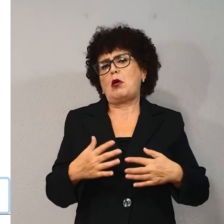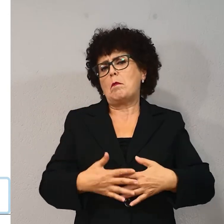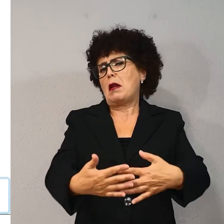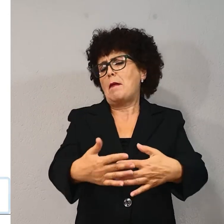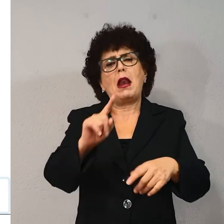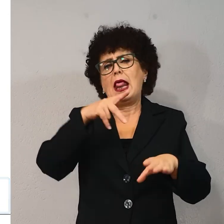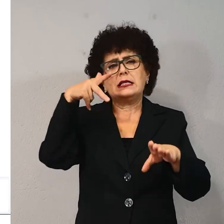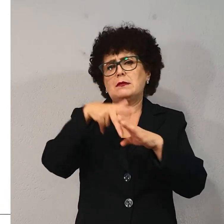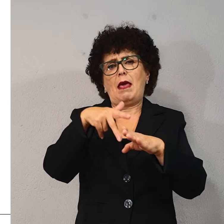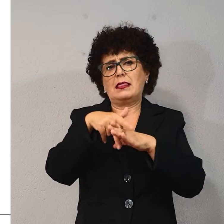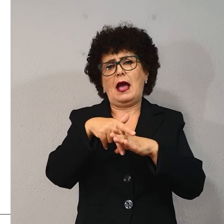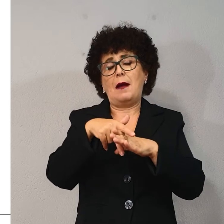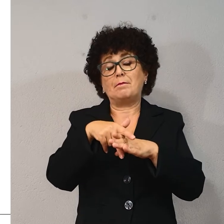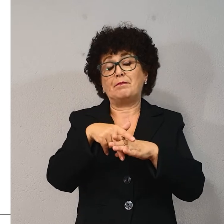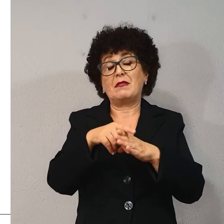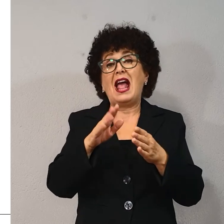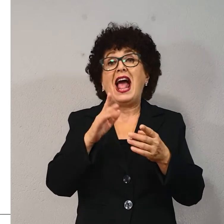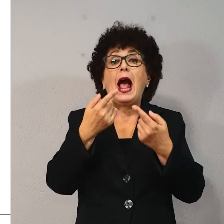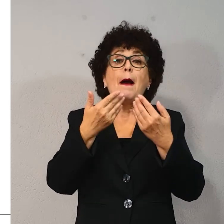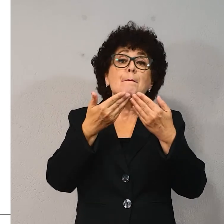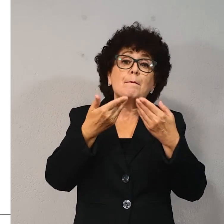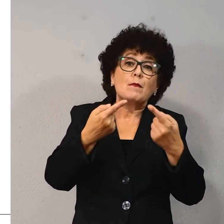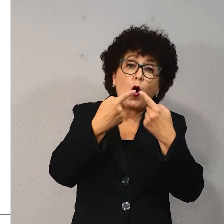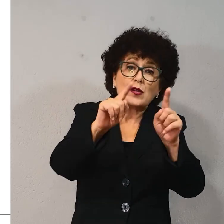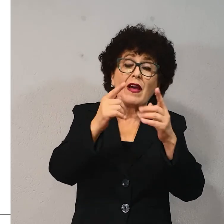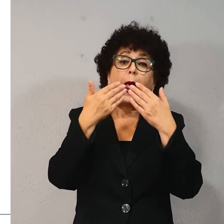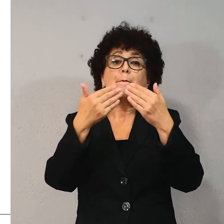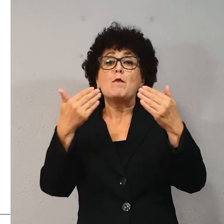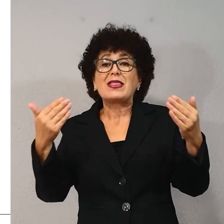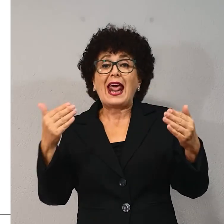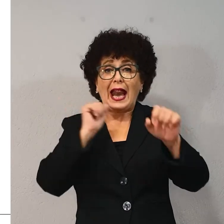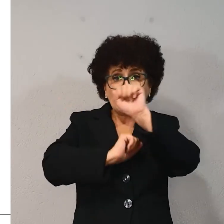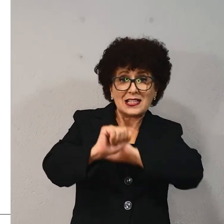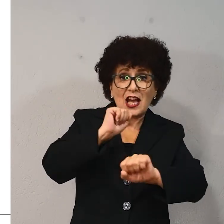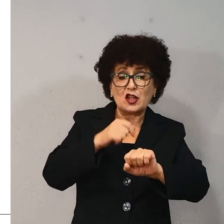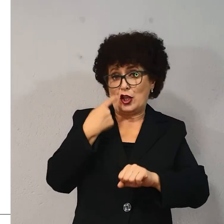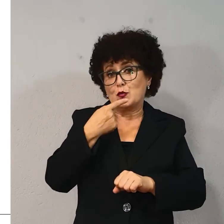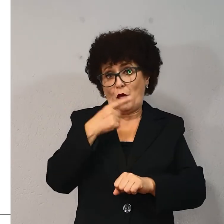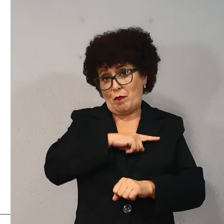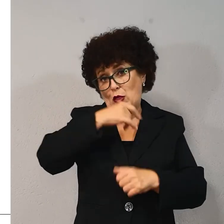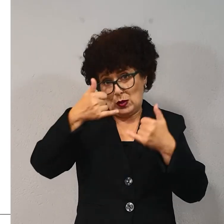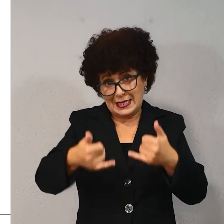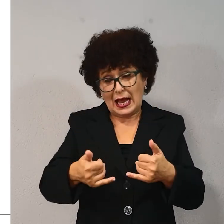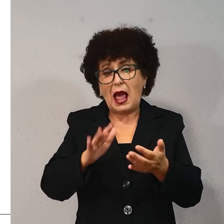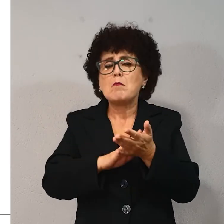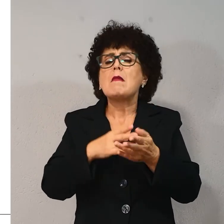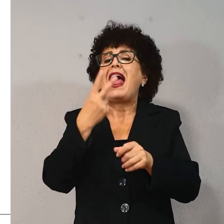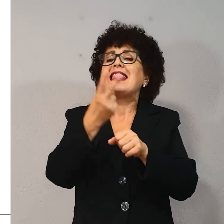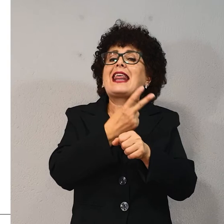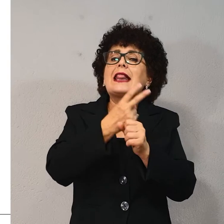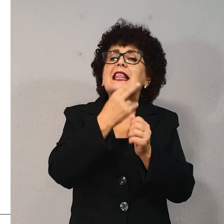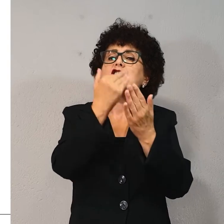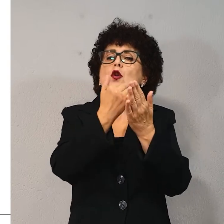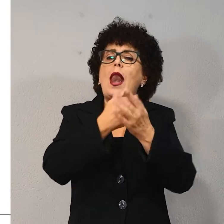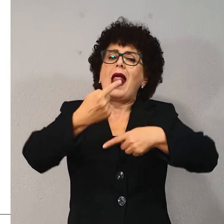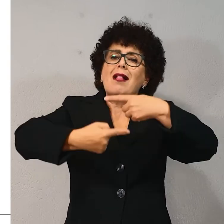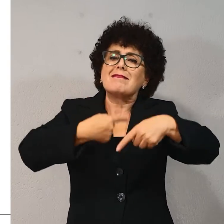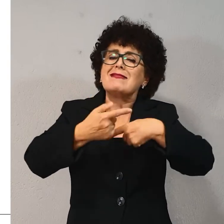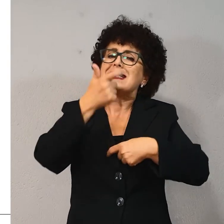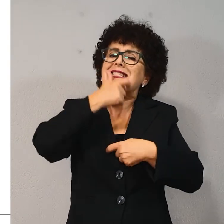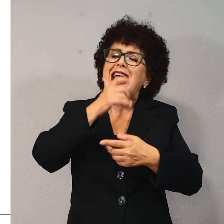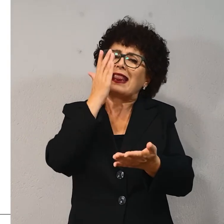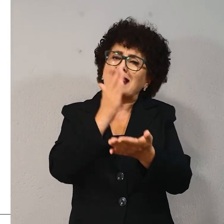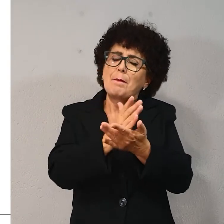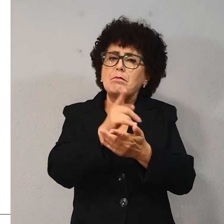бременост. Освен модерната контрацепција за која зборувавме досега, постојат и традиционални методи за кои може